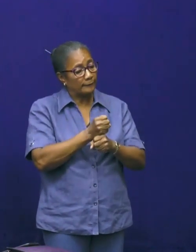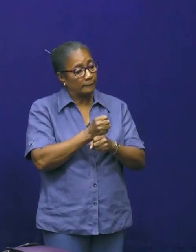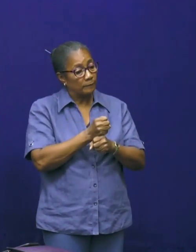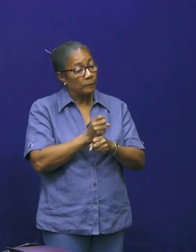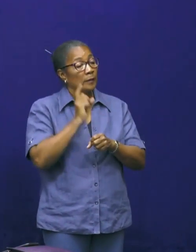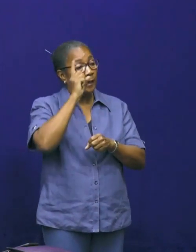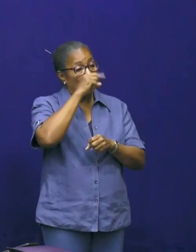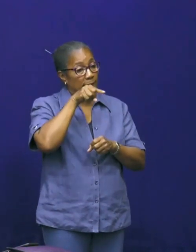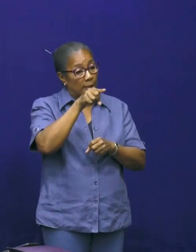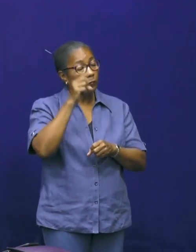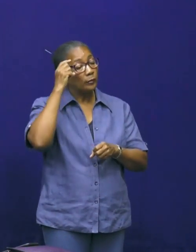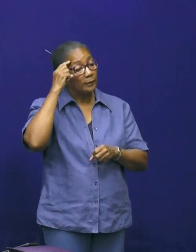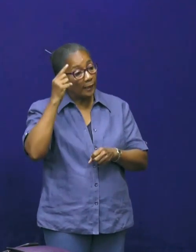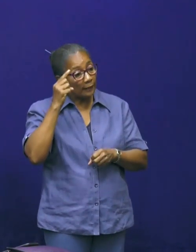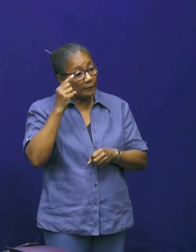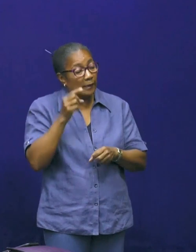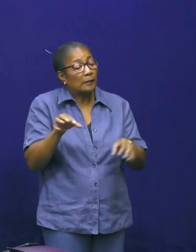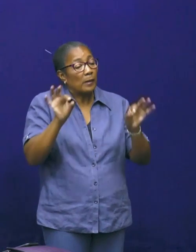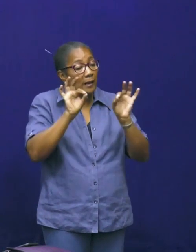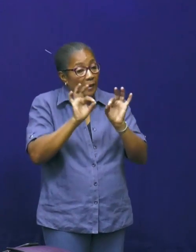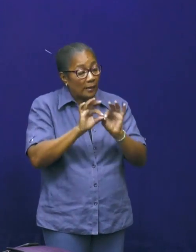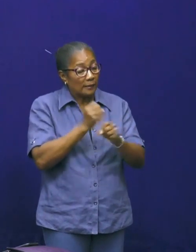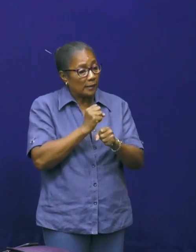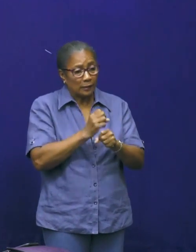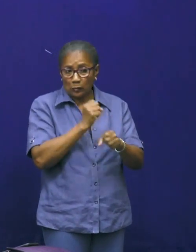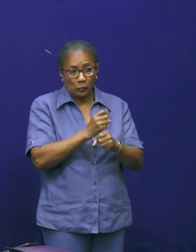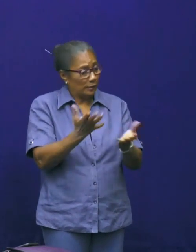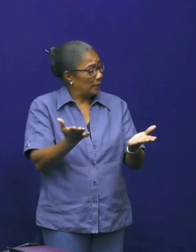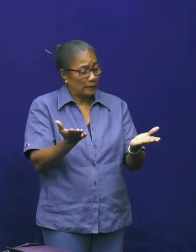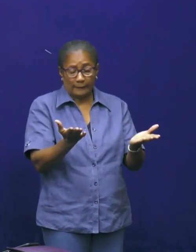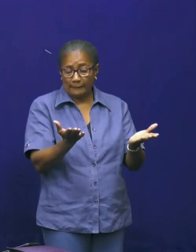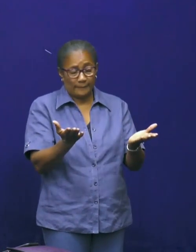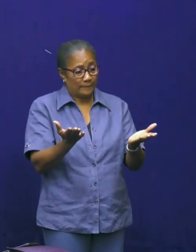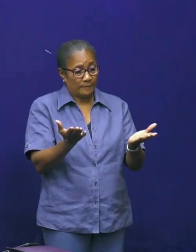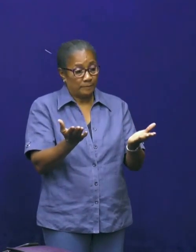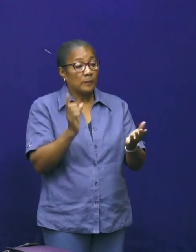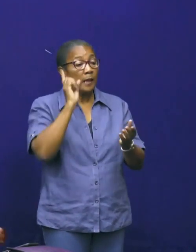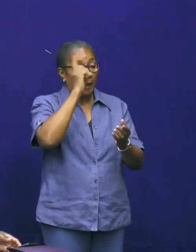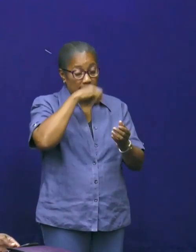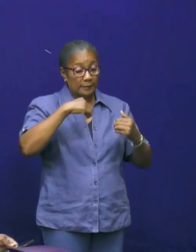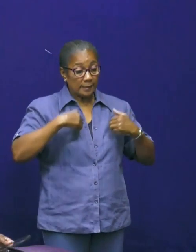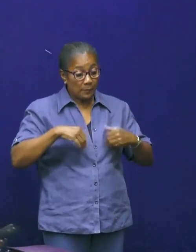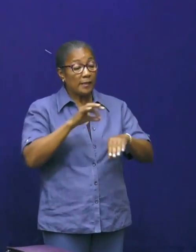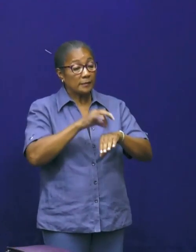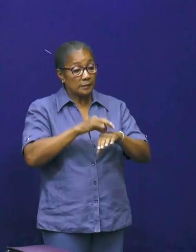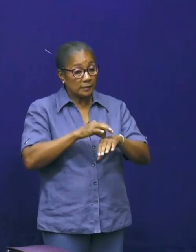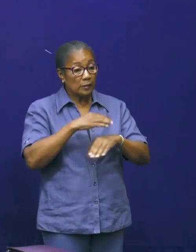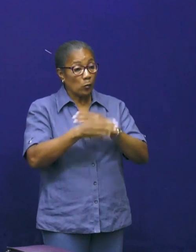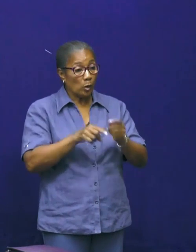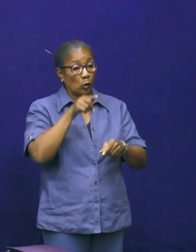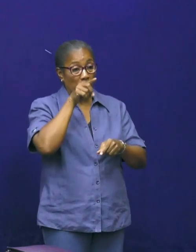Als u moet denken aan die cruciale diensten die door moeten werken, dan doet u dat niet, toch? Als die mensen ziek worden door uw